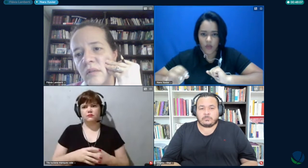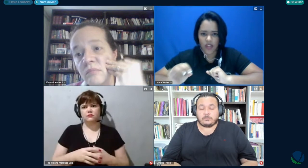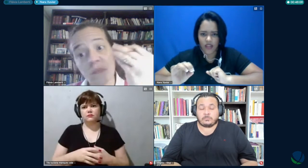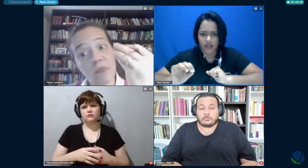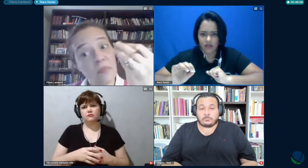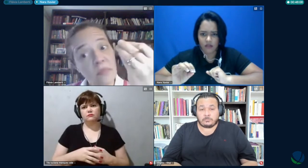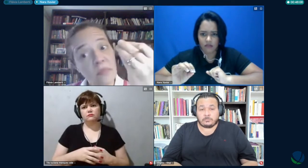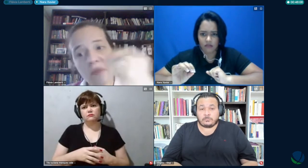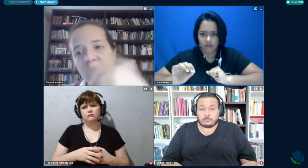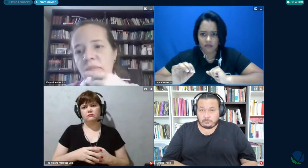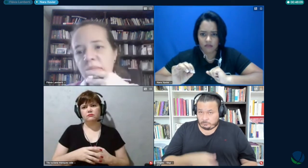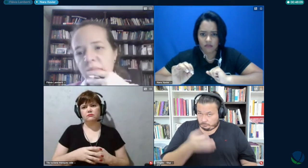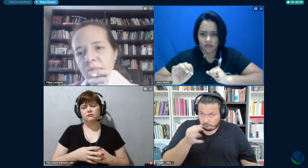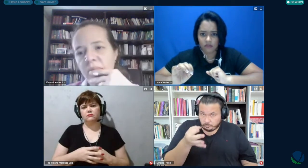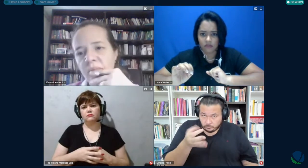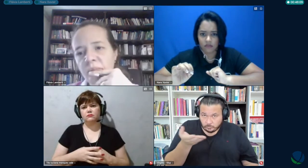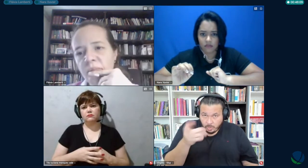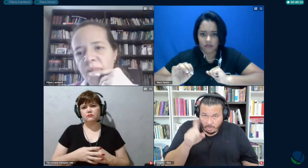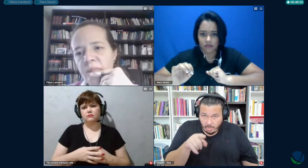Não era isso?